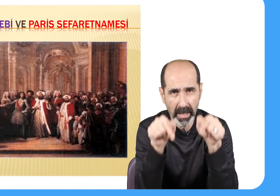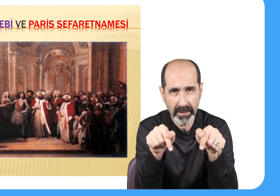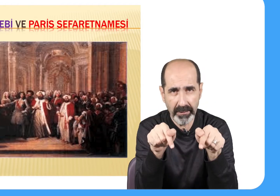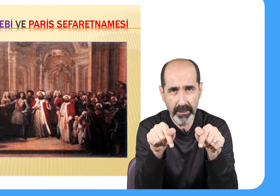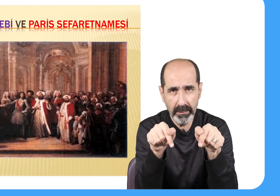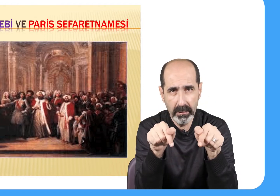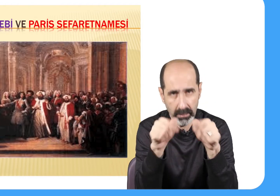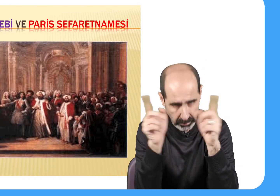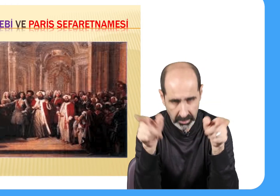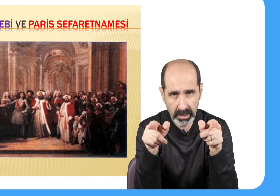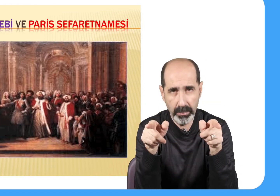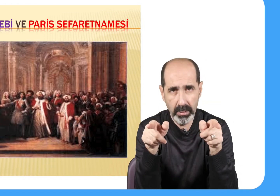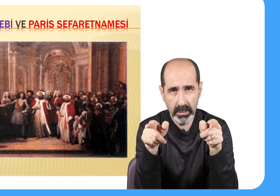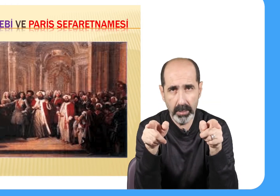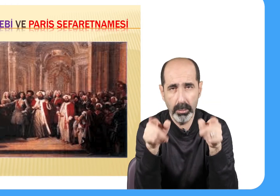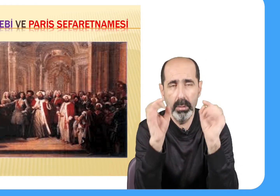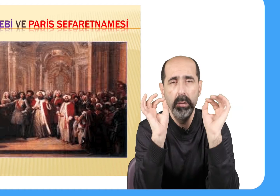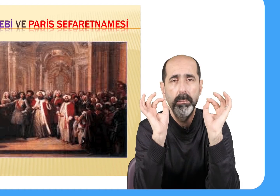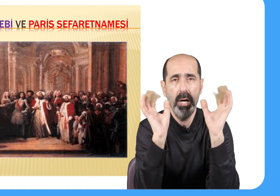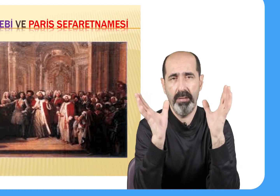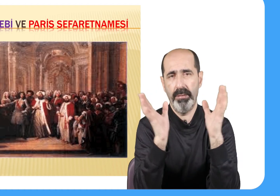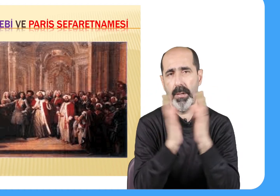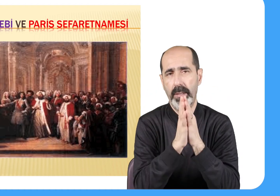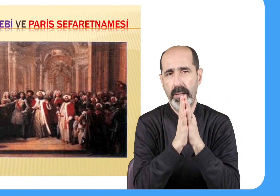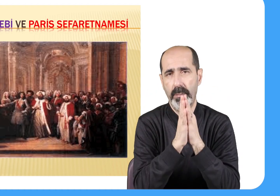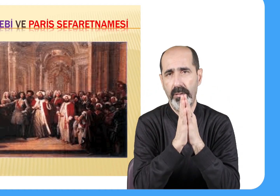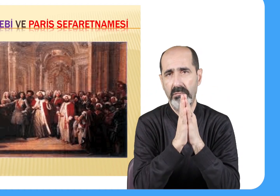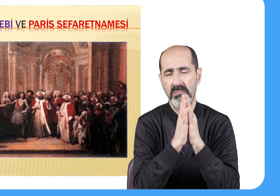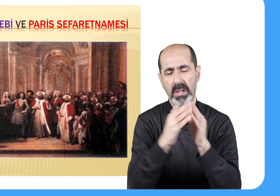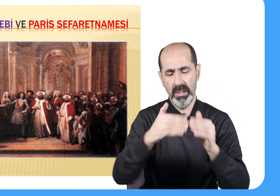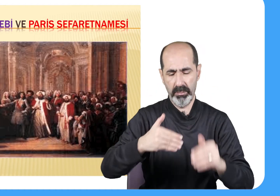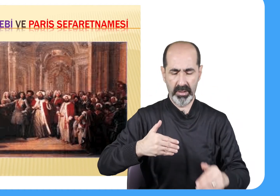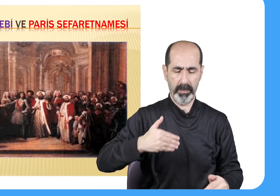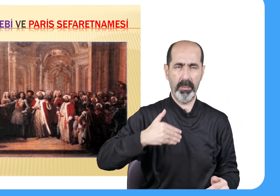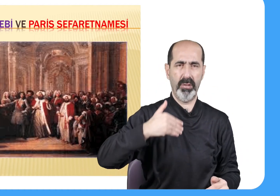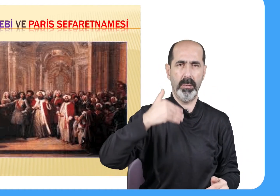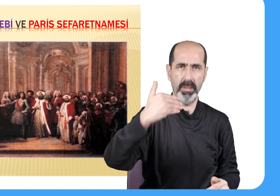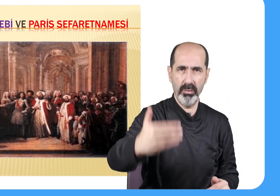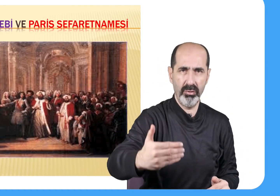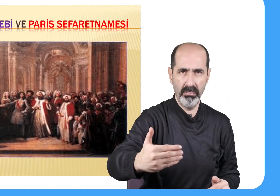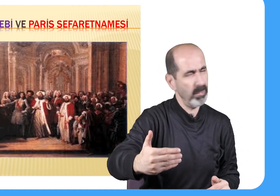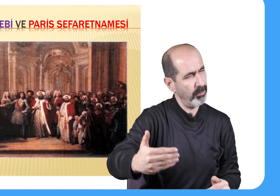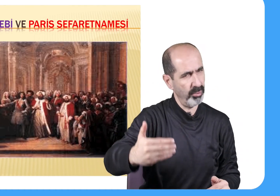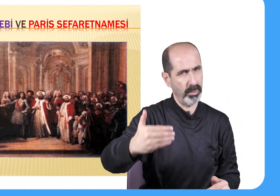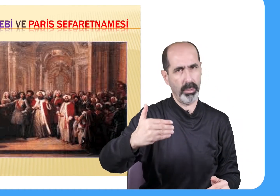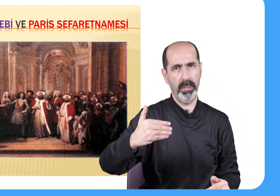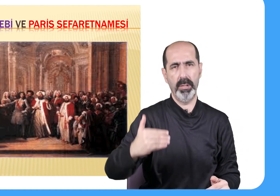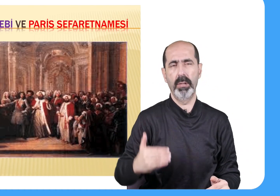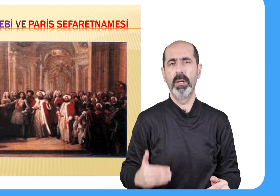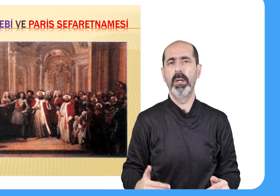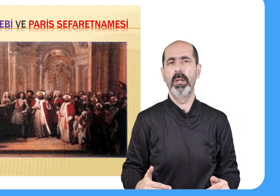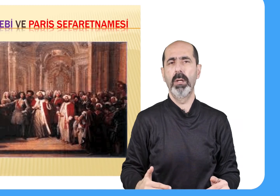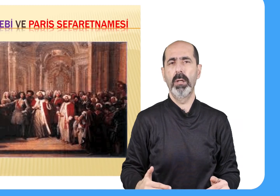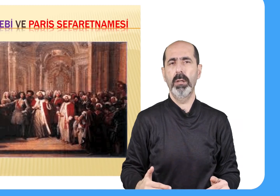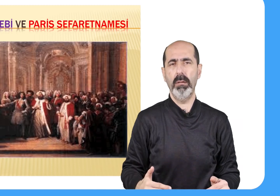elçilik belgesi kitabı raporu Paris Sefaretnamesi yirmisekiz Mehmet Çelebi gitmiş devşirme kökenli